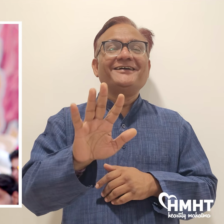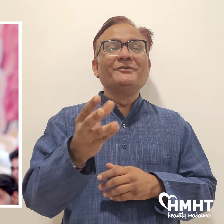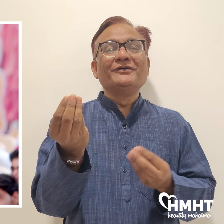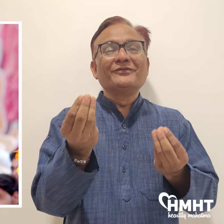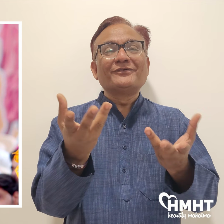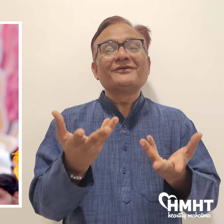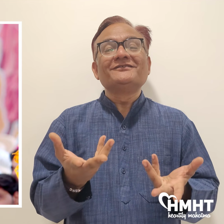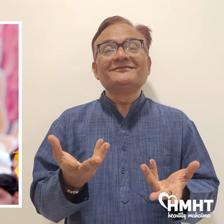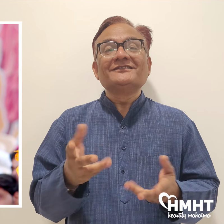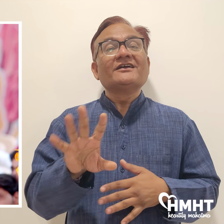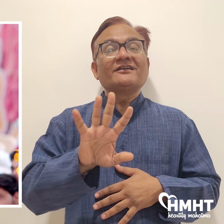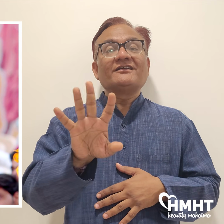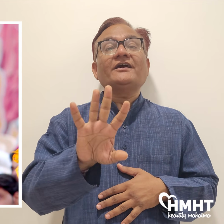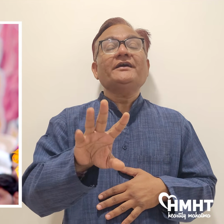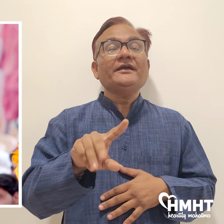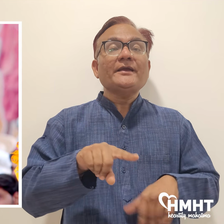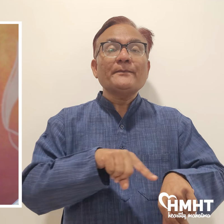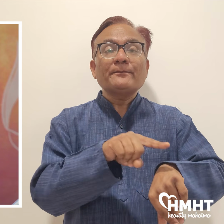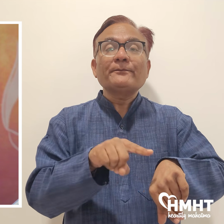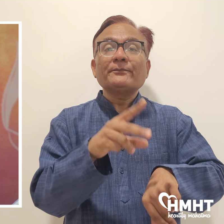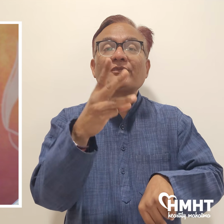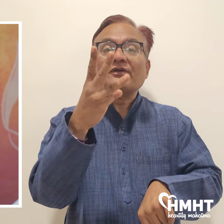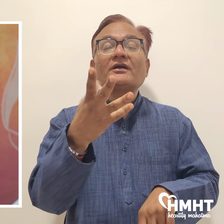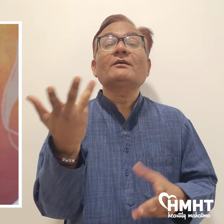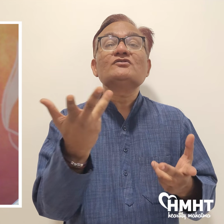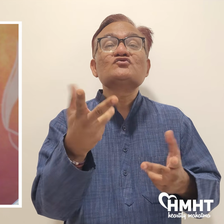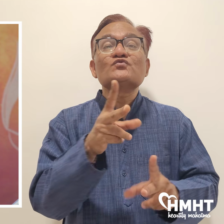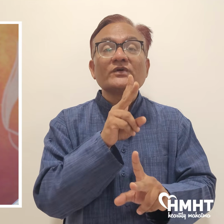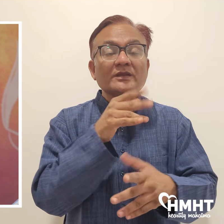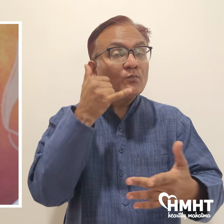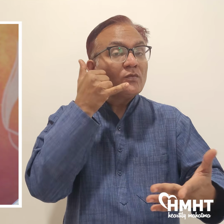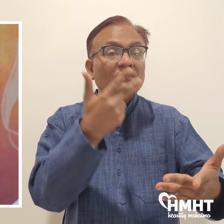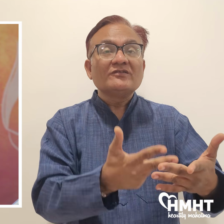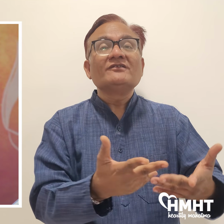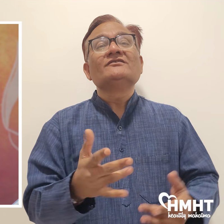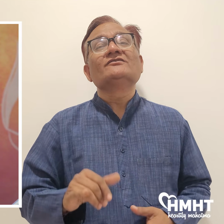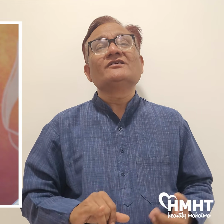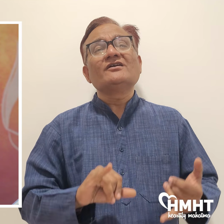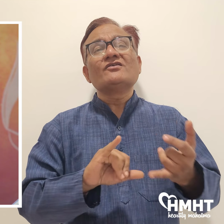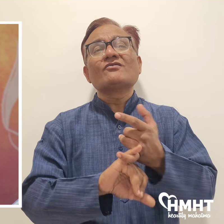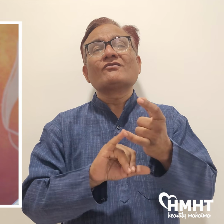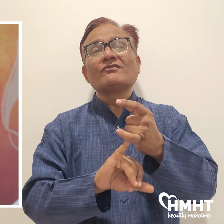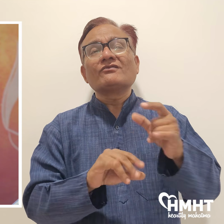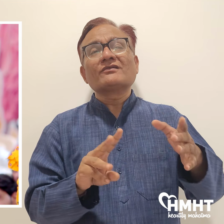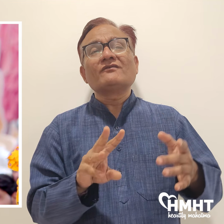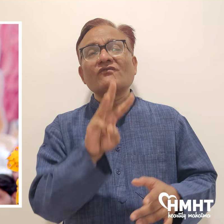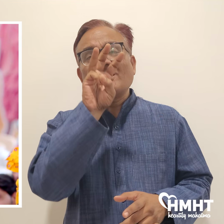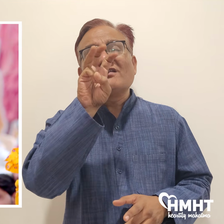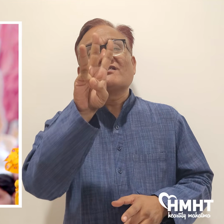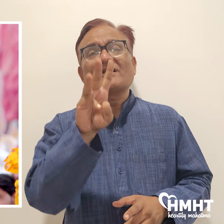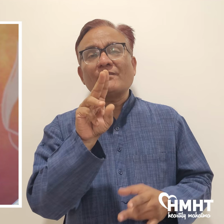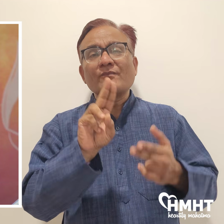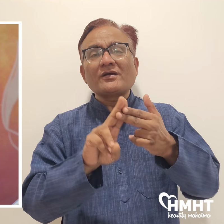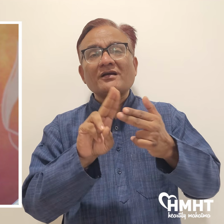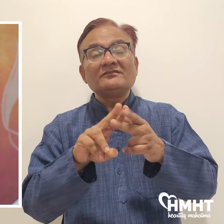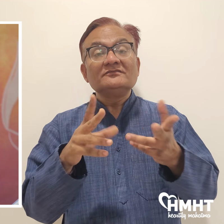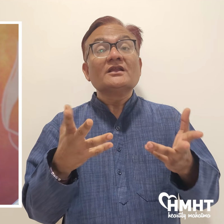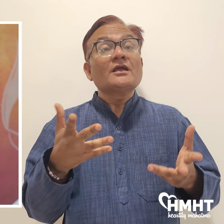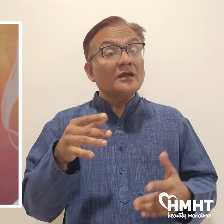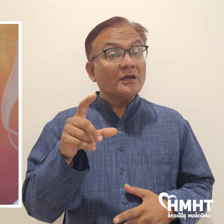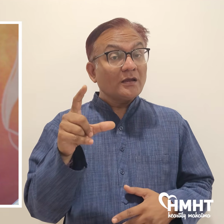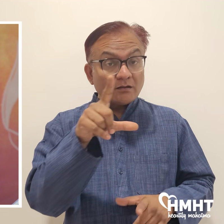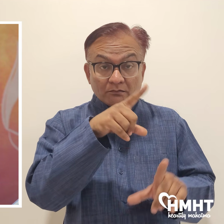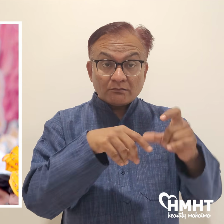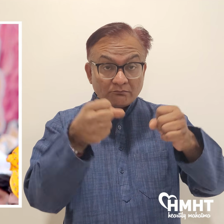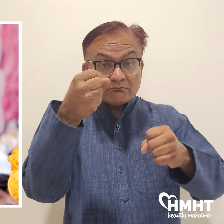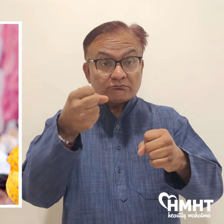એટલો બધો નથી પણ ના, 2-3 કલાકમાં શું હોય છે તારે? કંઈક સોશિયલ મીડિયા હોય, ગેમ્સ, કંપની સાથે વાત કરવાની હોય, મોટા મોટા